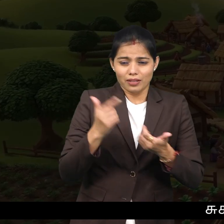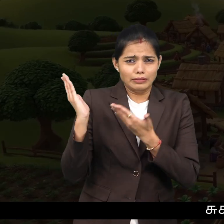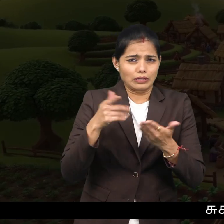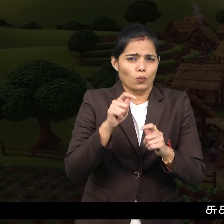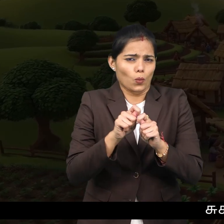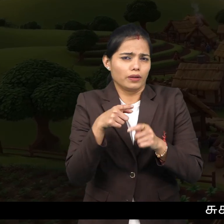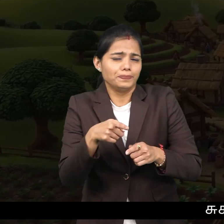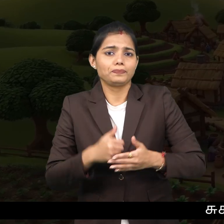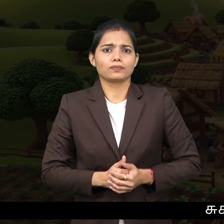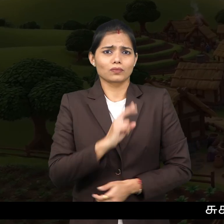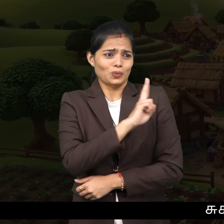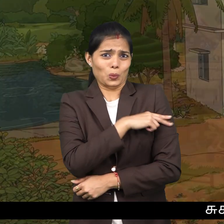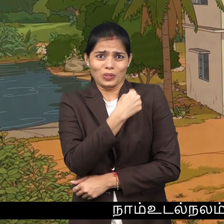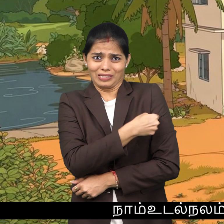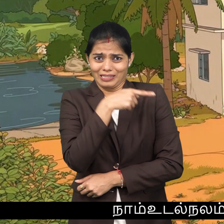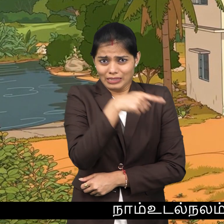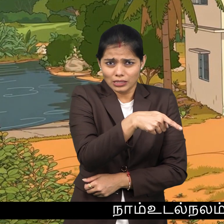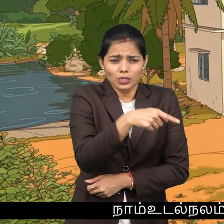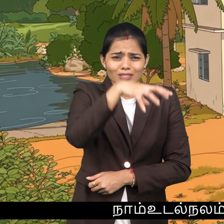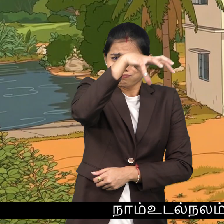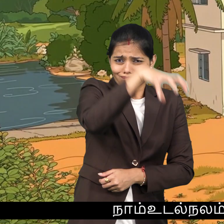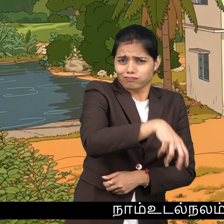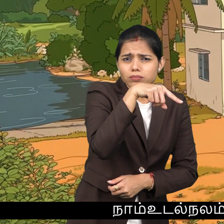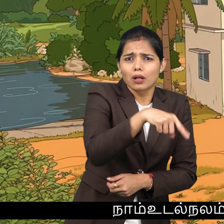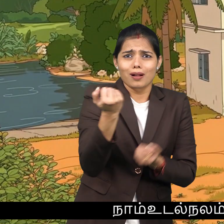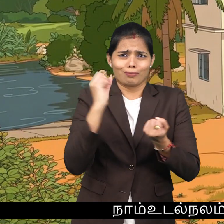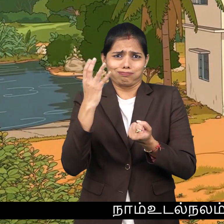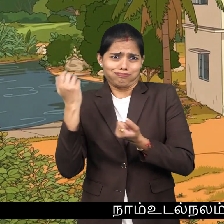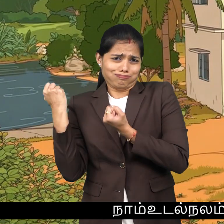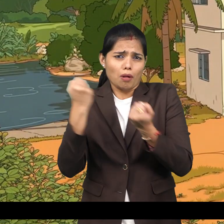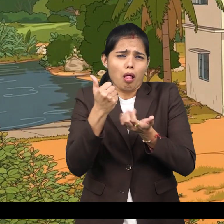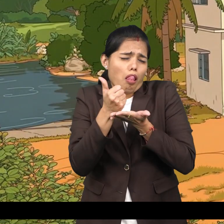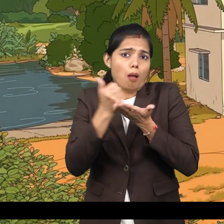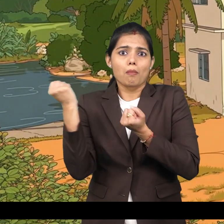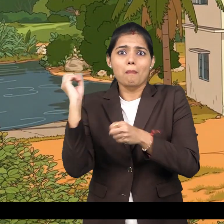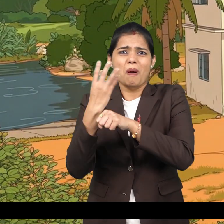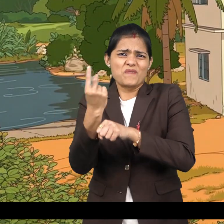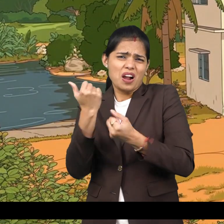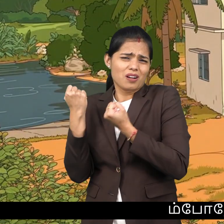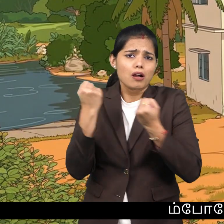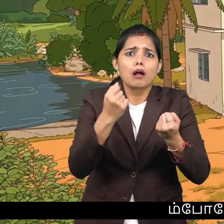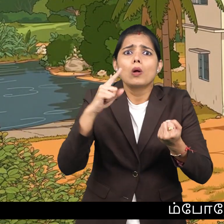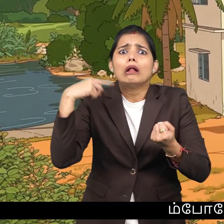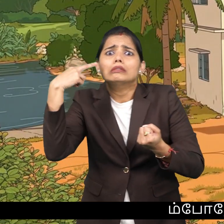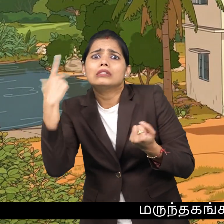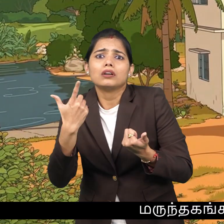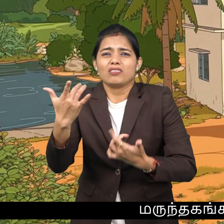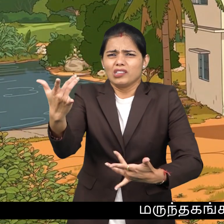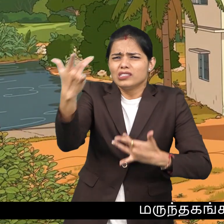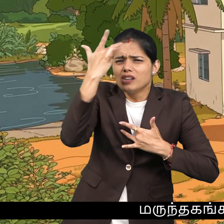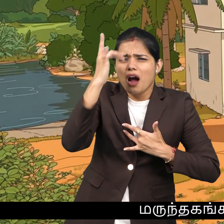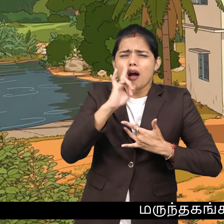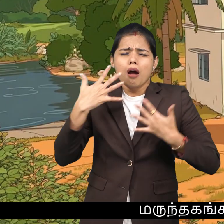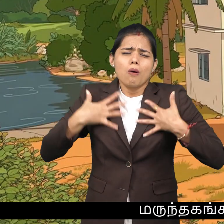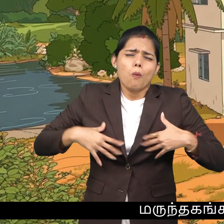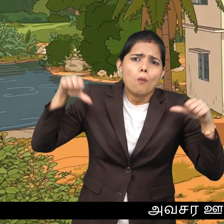சுகாதார சேவைகள்: உடல் நலம் சரியில்லாமல் இருக்கும் போதோ, காயம் ஏற்படும் போதோ மருத்துவமனைகள்,